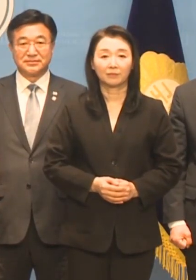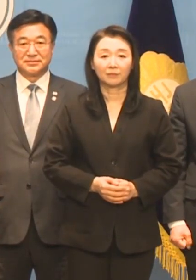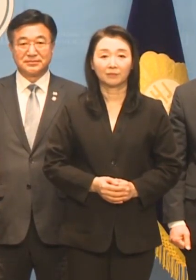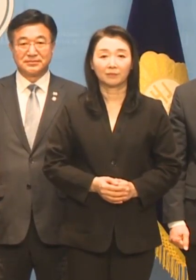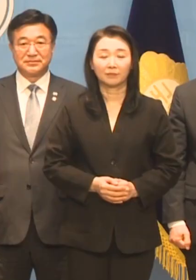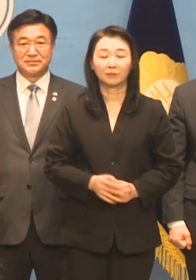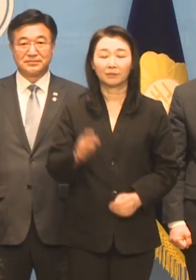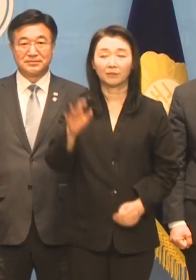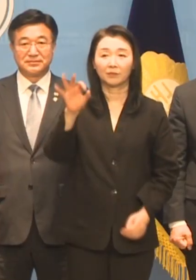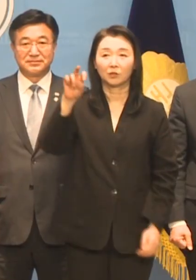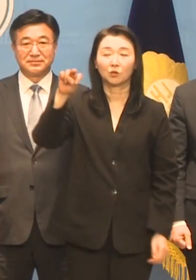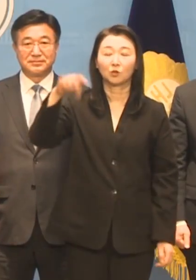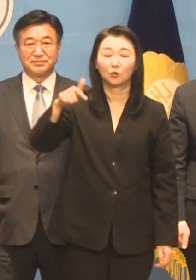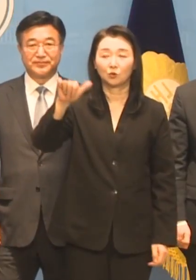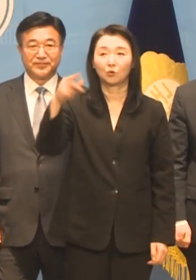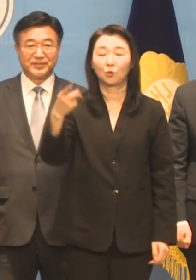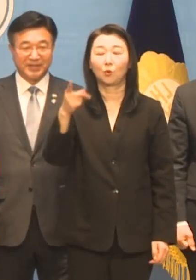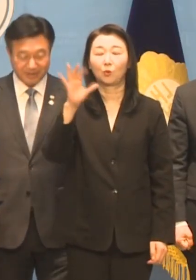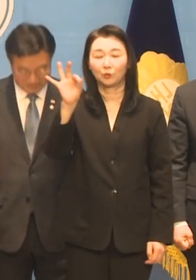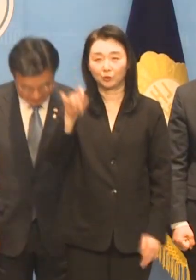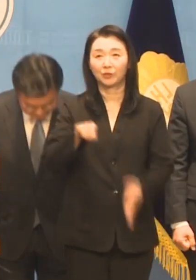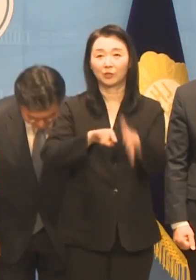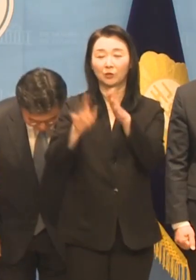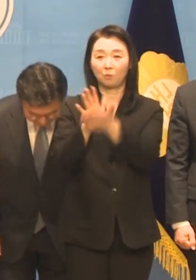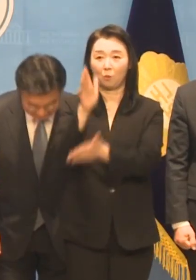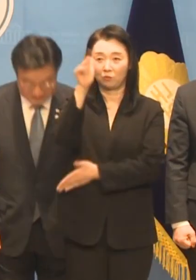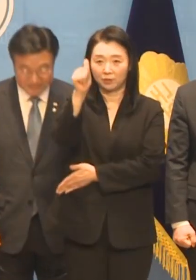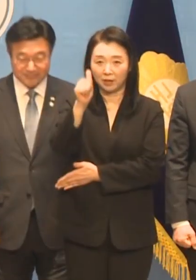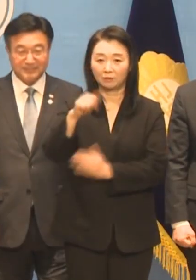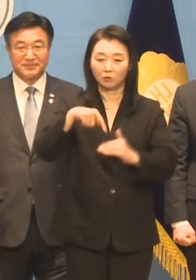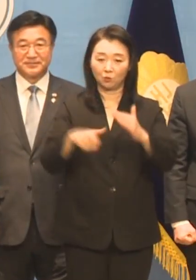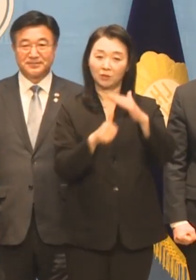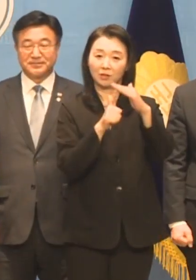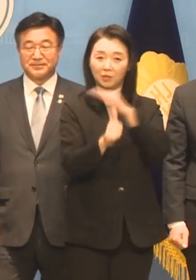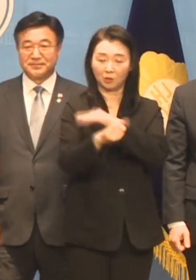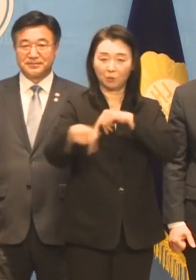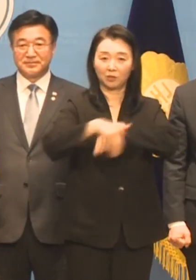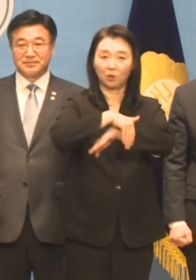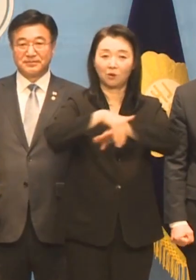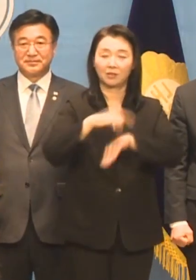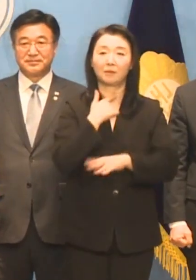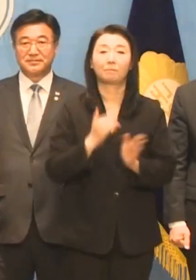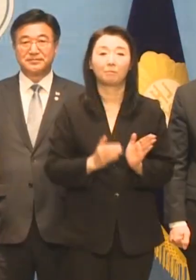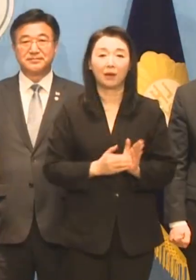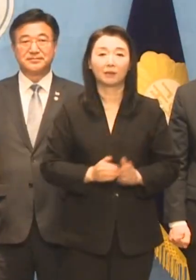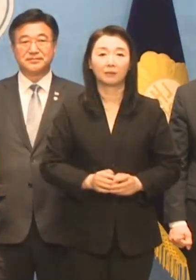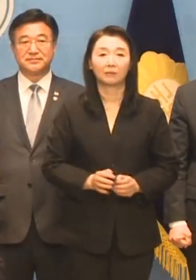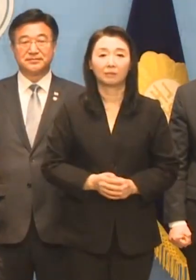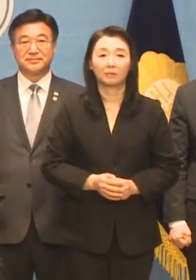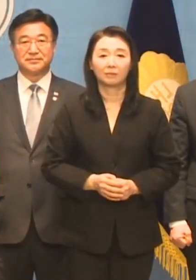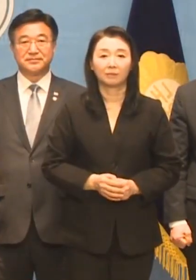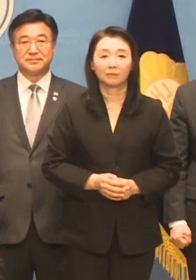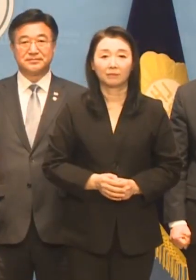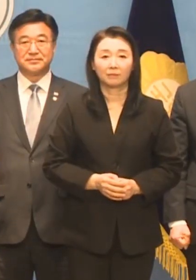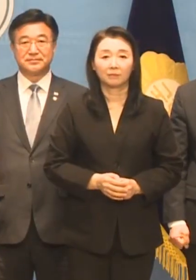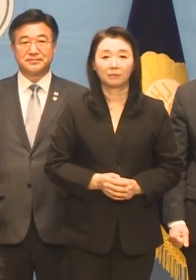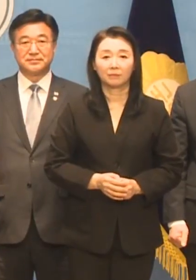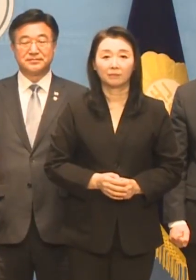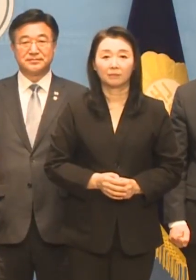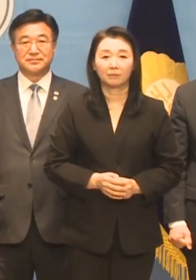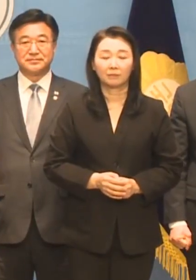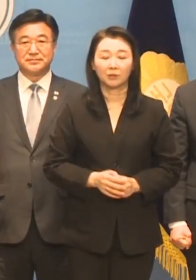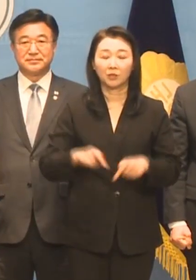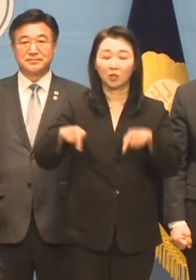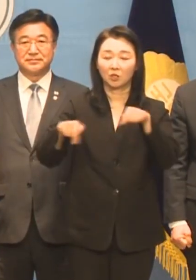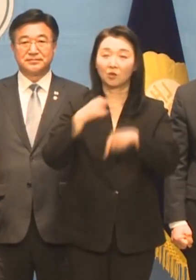윤호중 선대본부장이십니다. 원내대표와 정책위 의장을 역임하셨고 오랜 당무 경험을